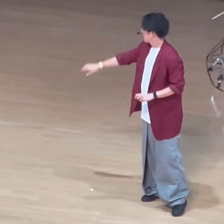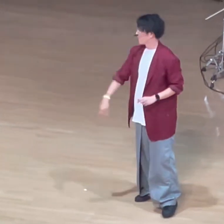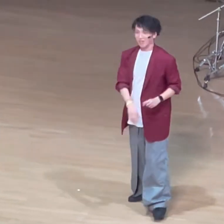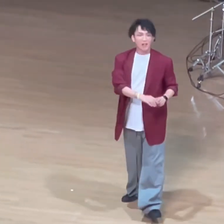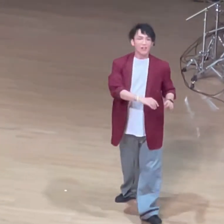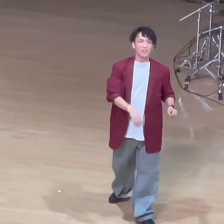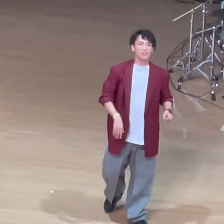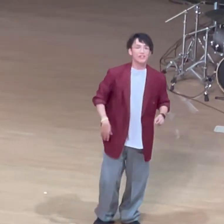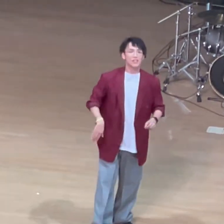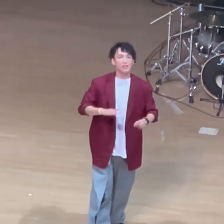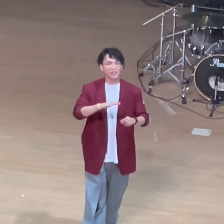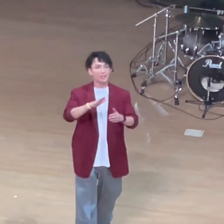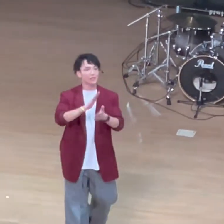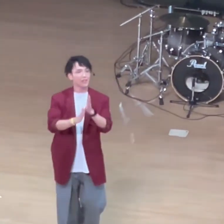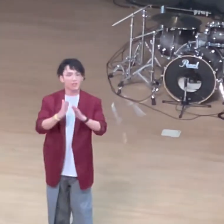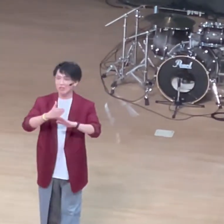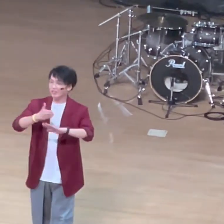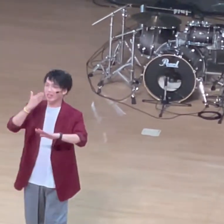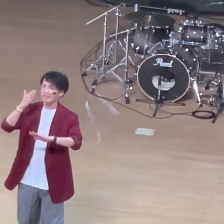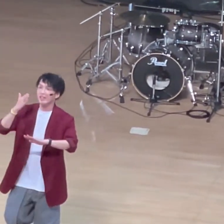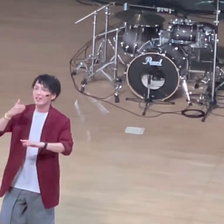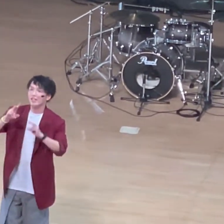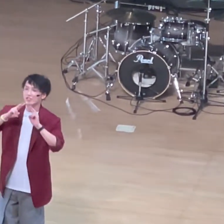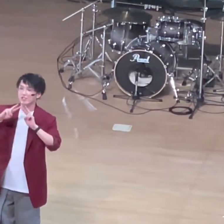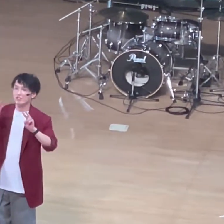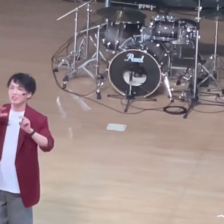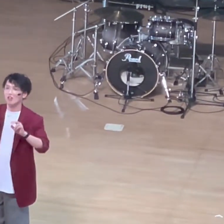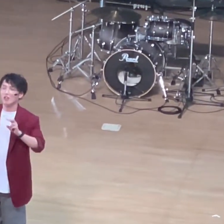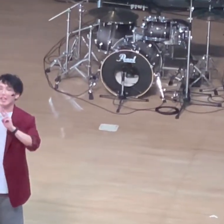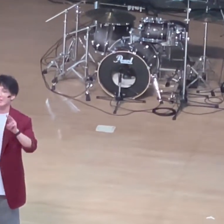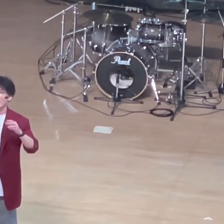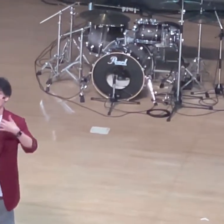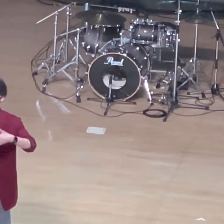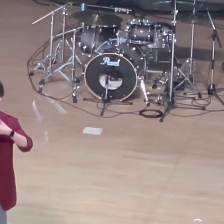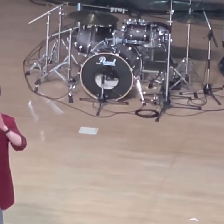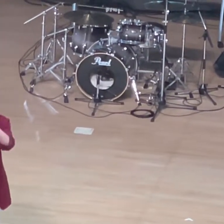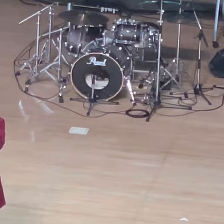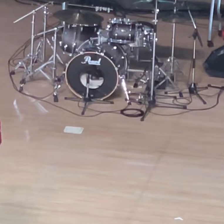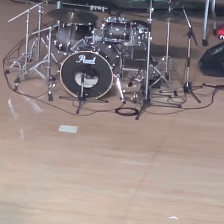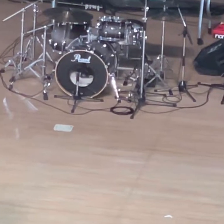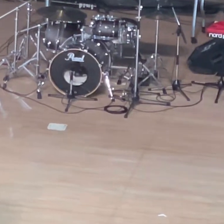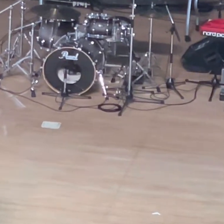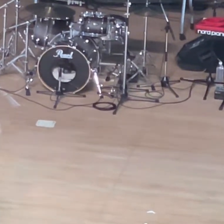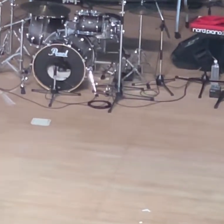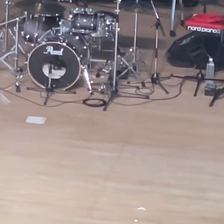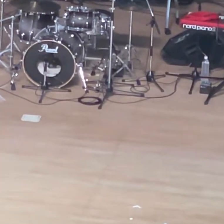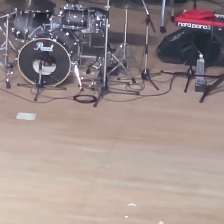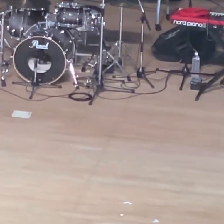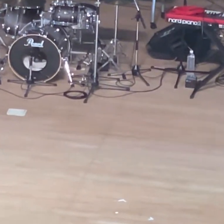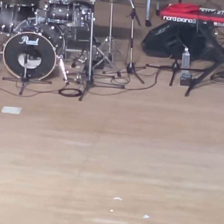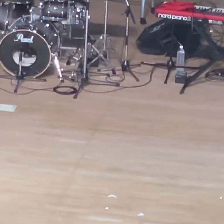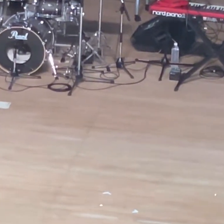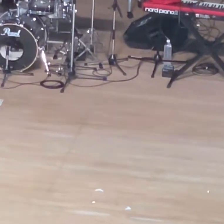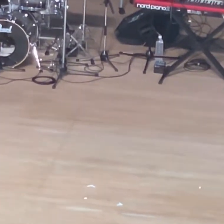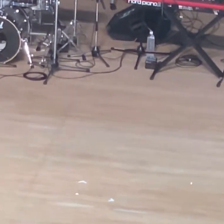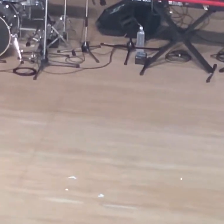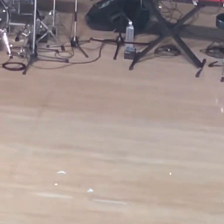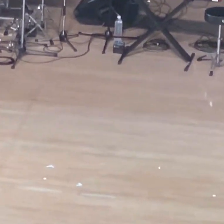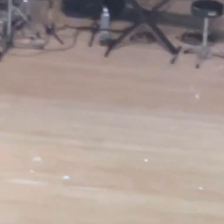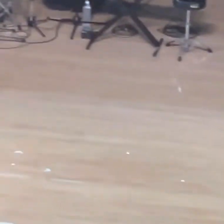か。それではじゃあ皆さん、改めてありがとうございました。じゃあ次のライブをお楽しみください。よろしくお願いします。